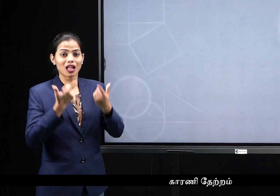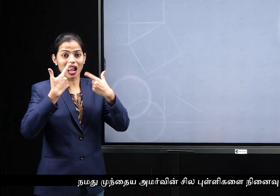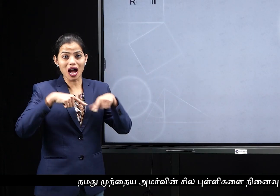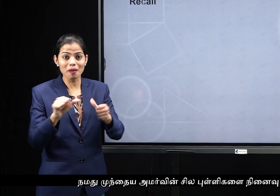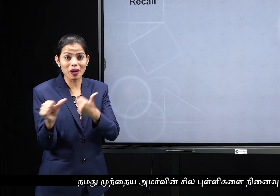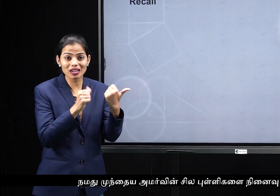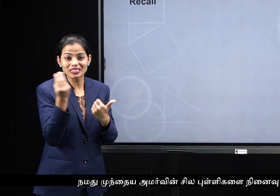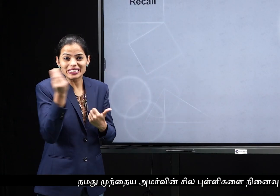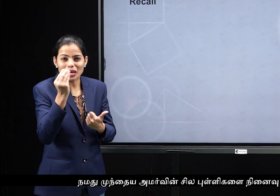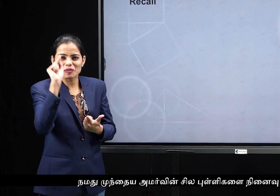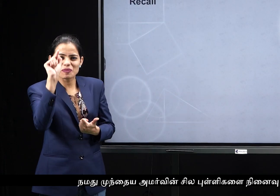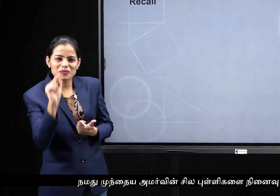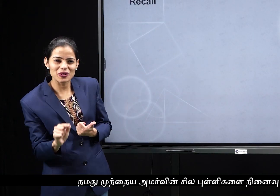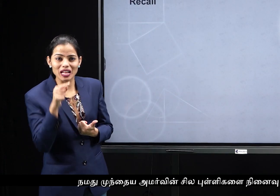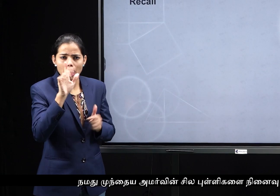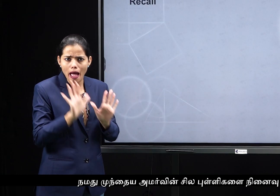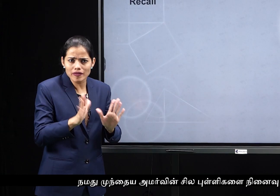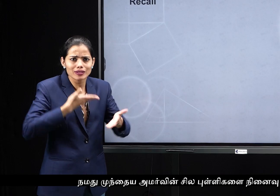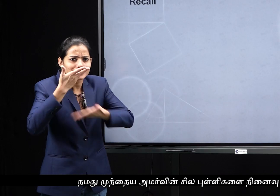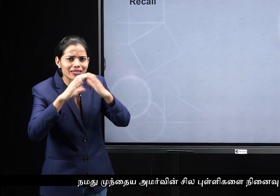நமது முந்தைய அமர்வில் சில புள்ளிகளை நினைவு கூர்வோம்.